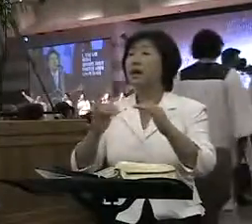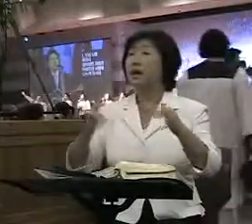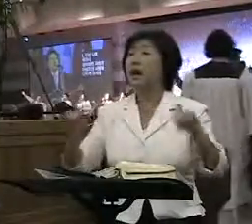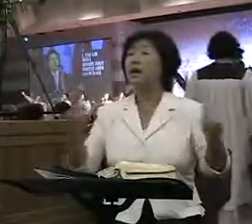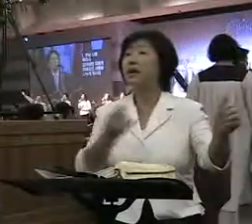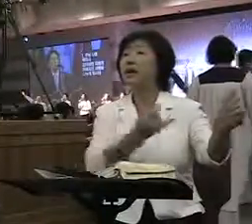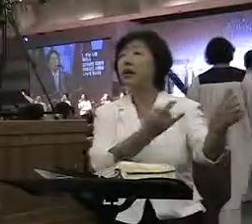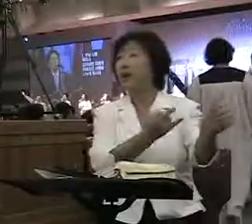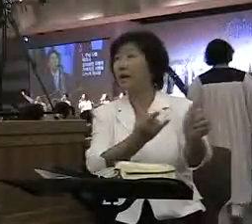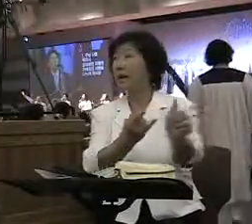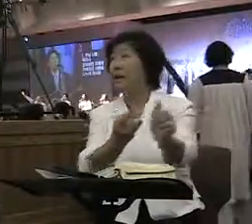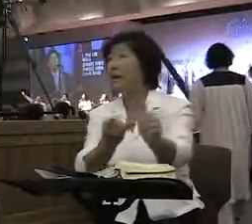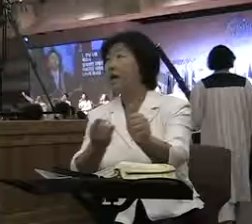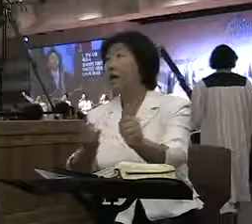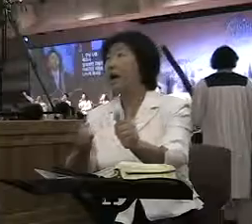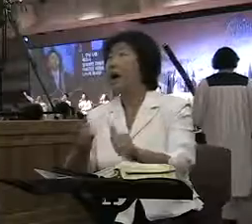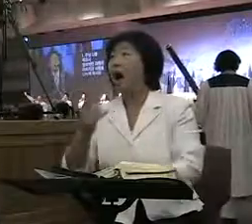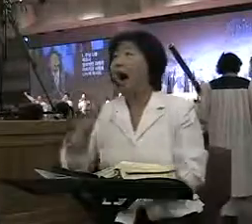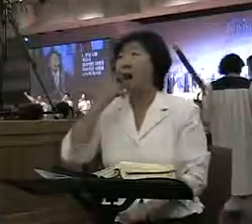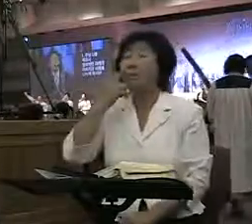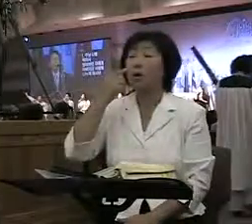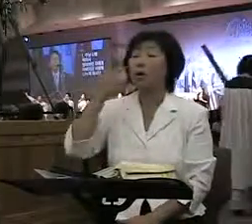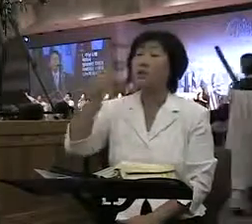잃어버린 자에게